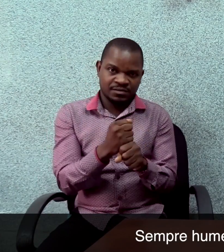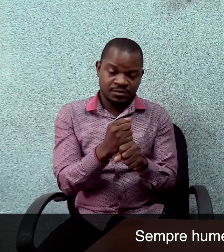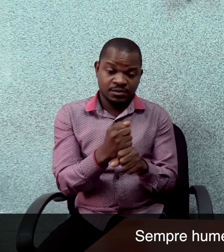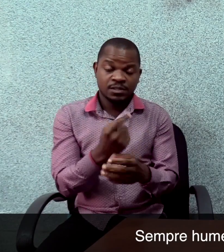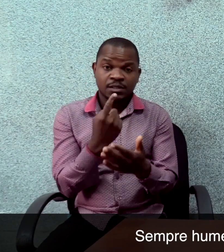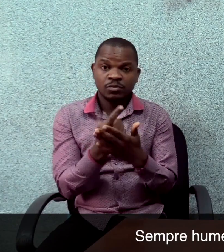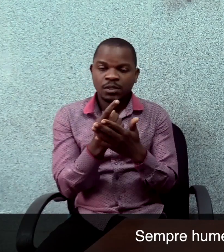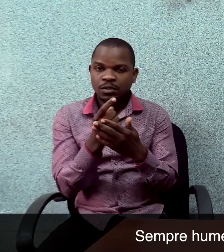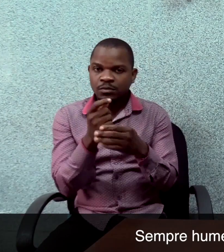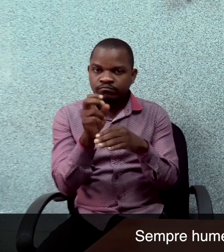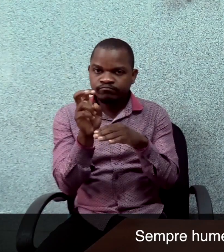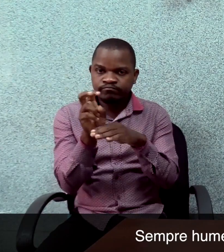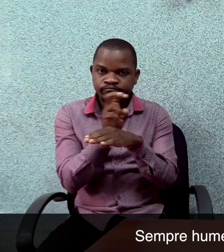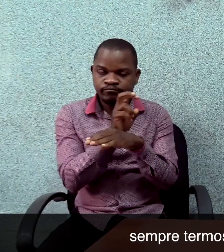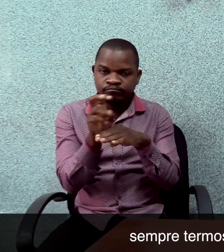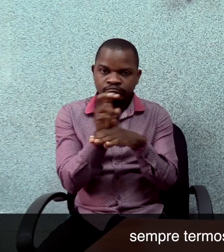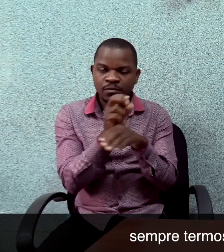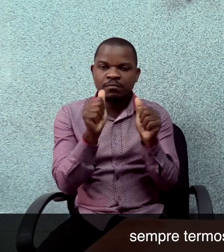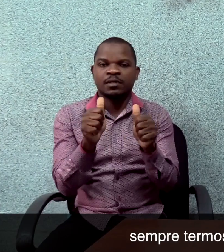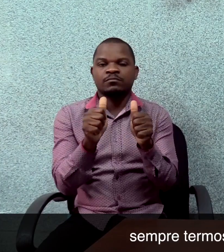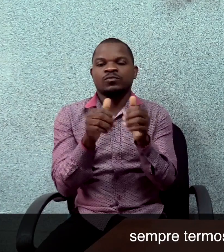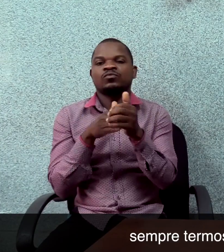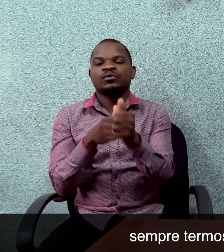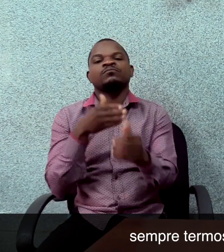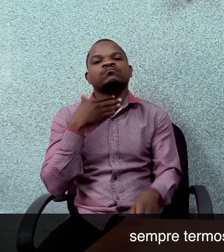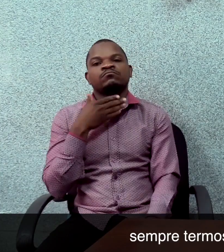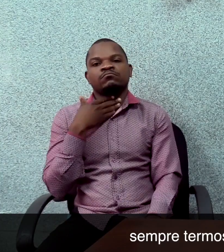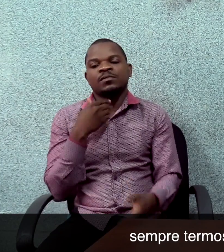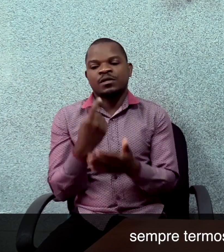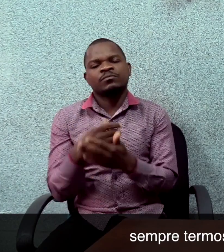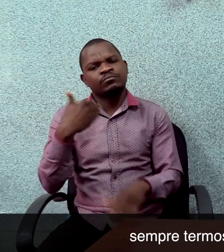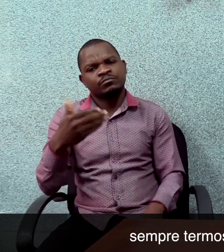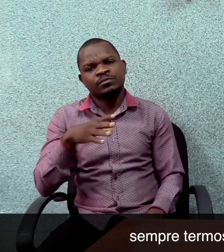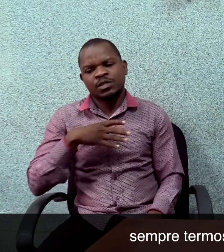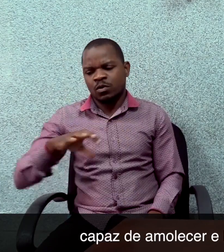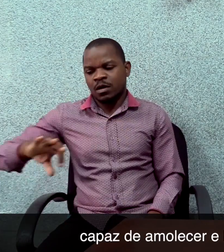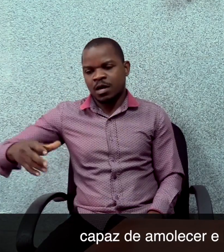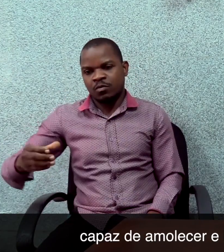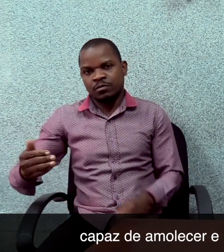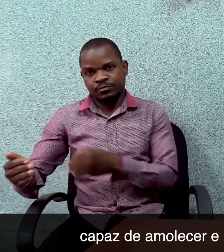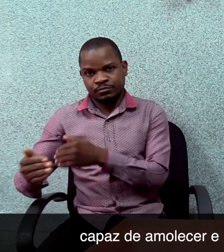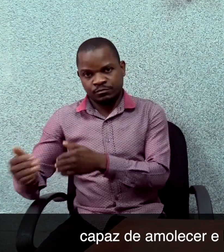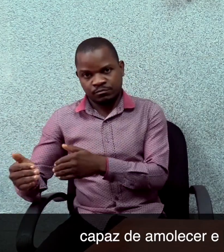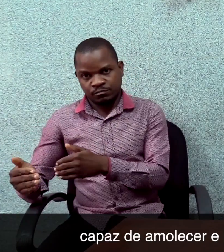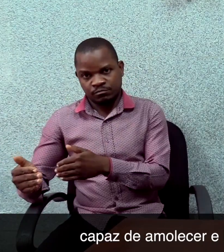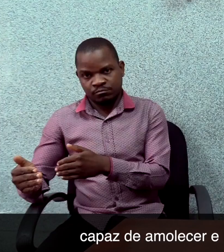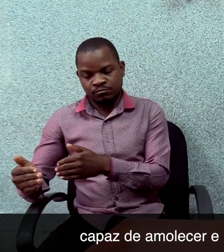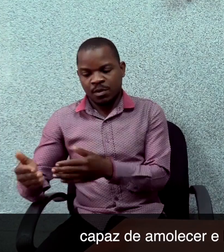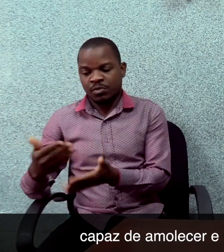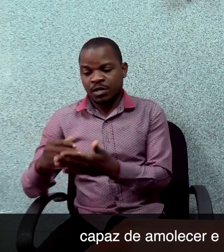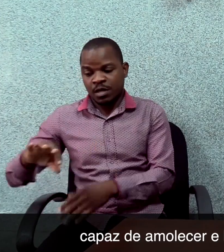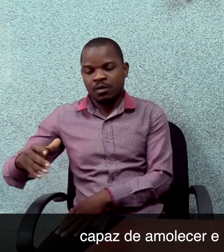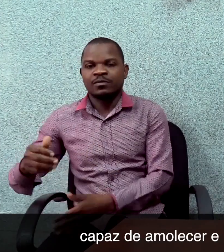que umedecer essas cordas vocais. Sempre termos uma garrafinha de água capaz de